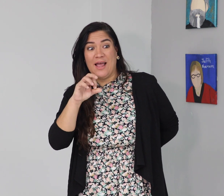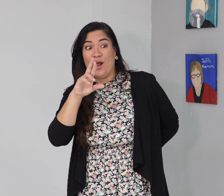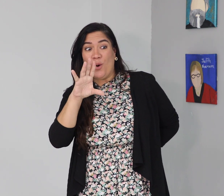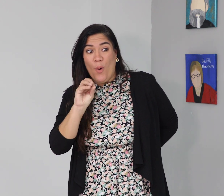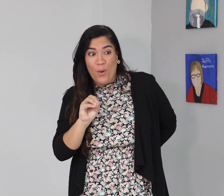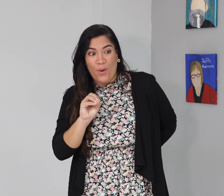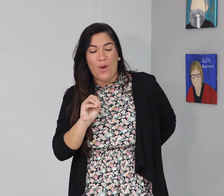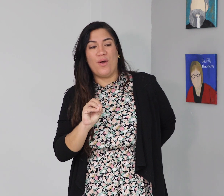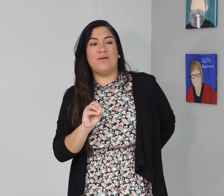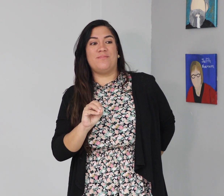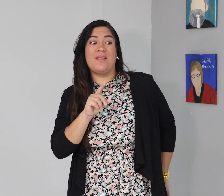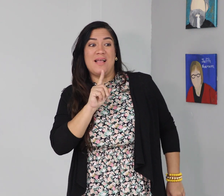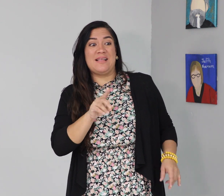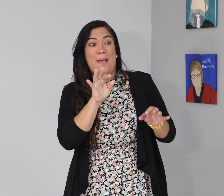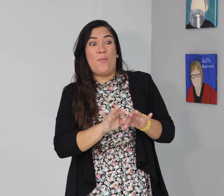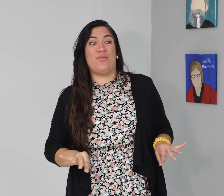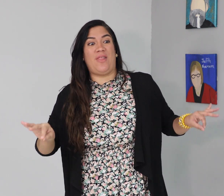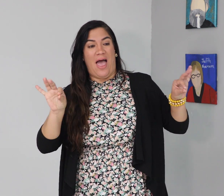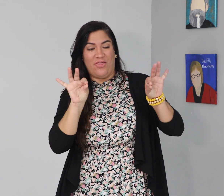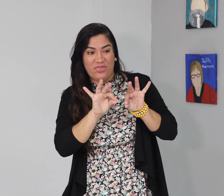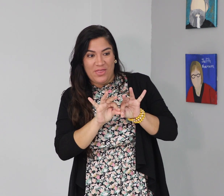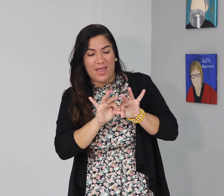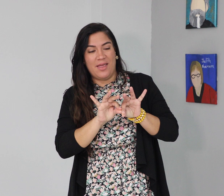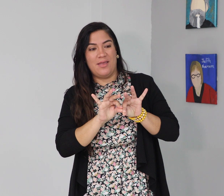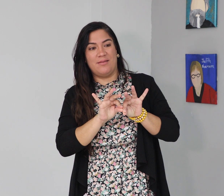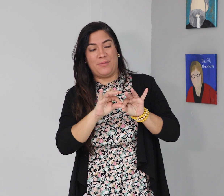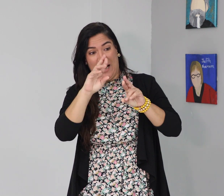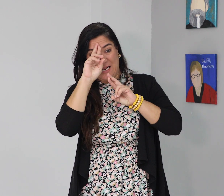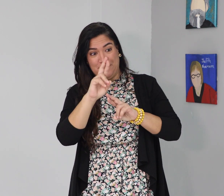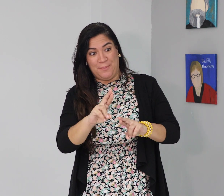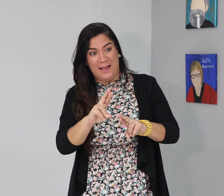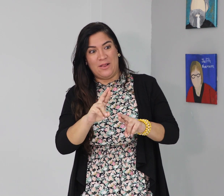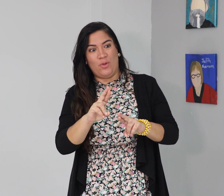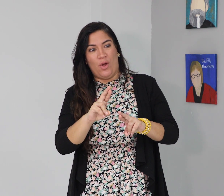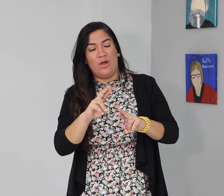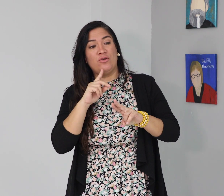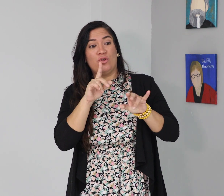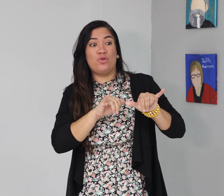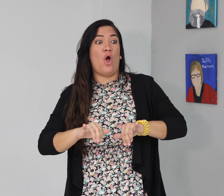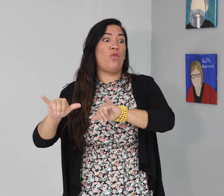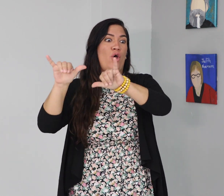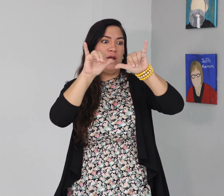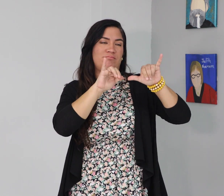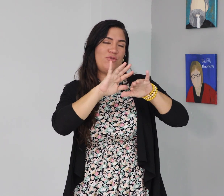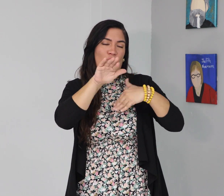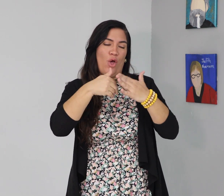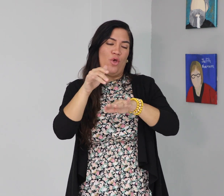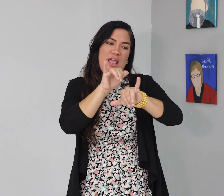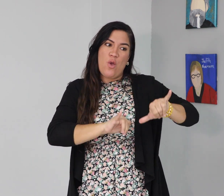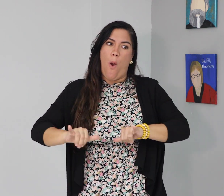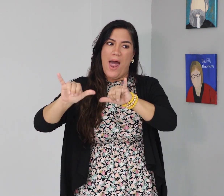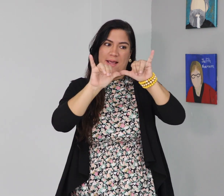Sí, Rocco. Es importante el respeto. Todos somos iguales.